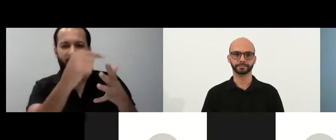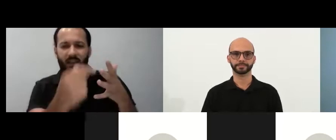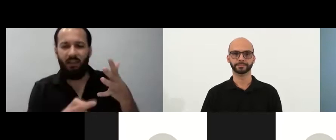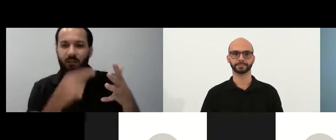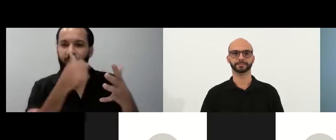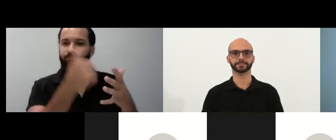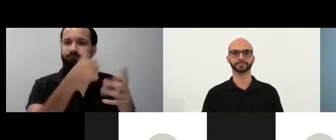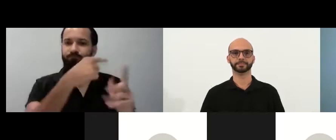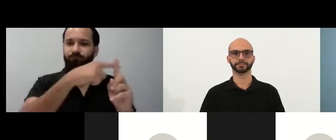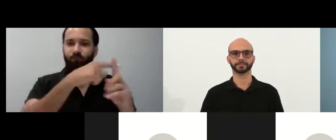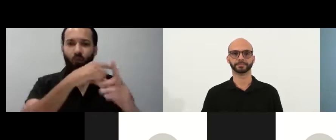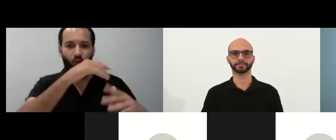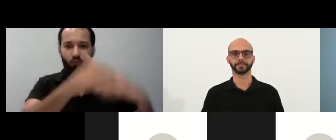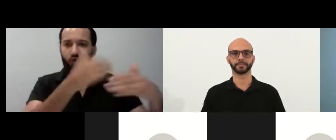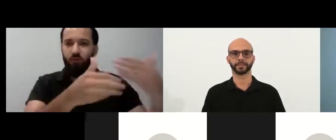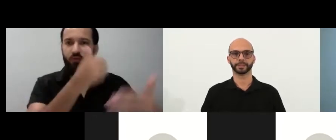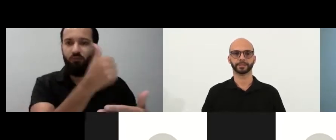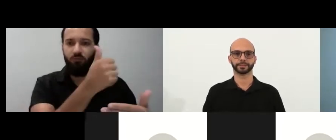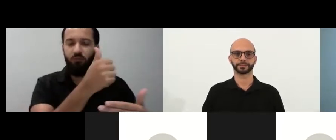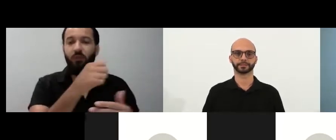federais, os cursos e tudo mais,